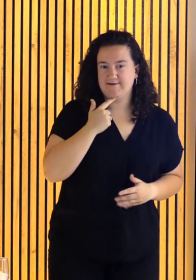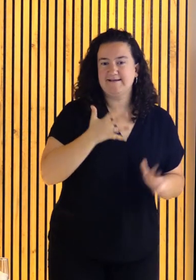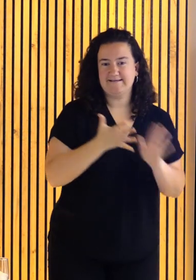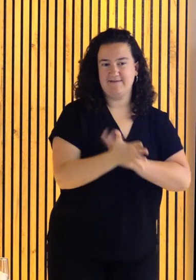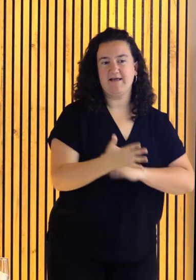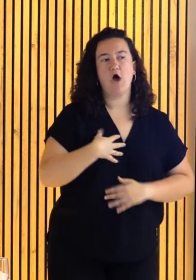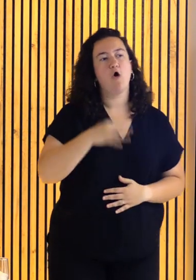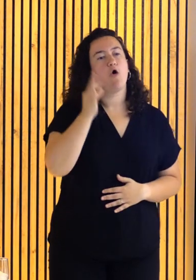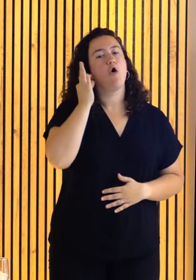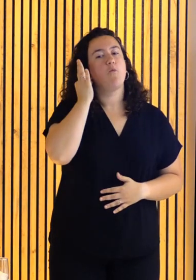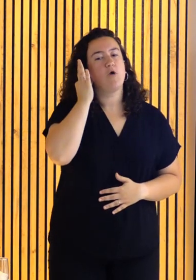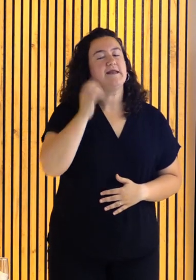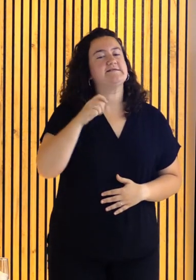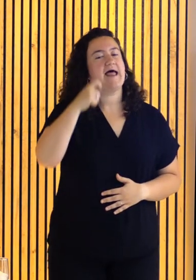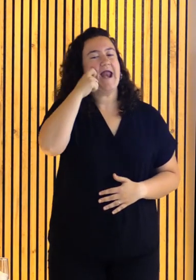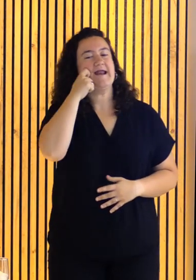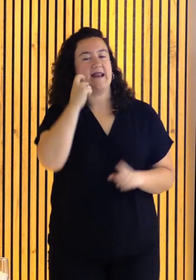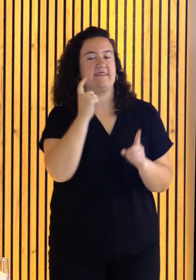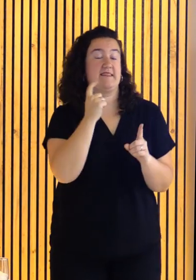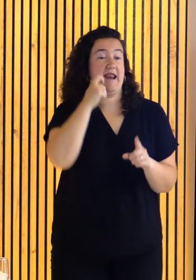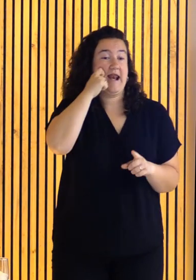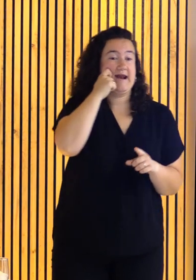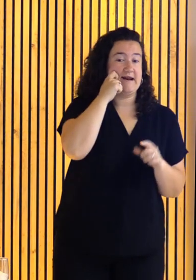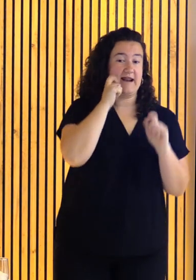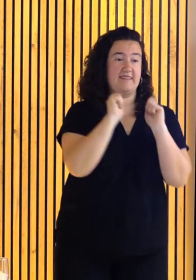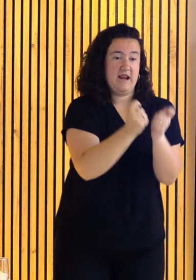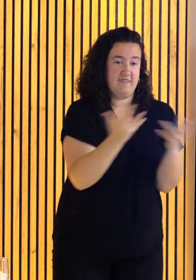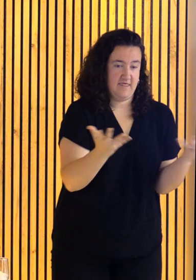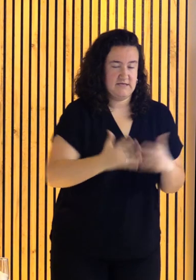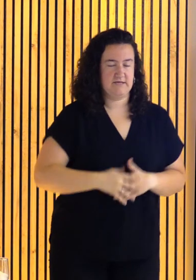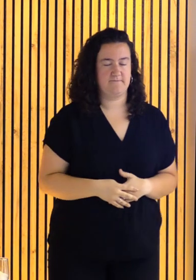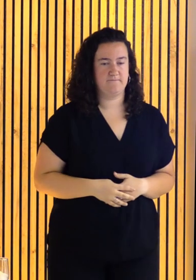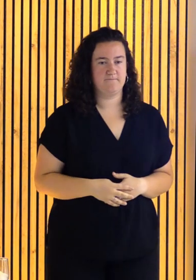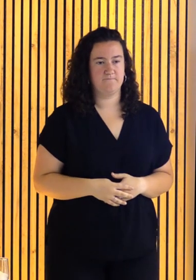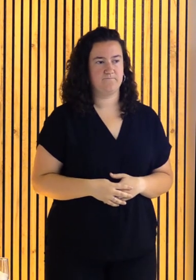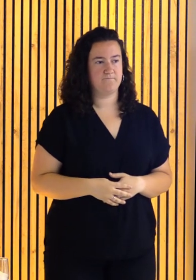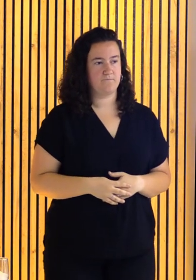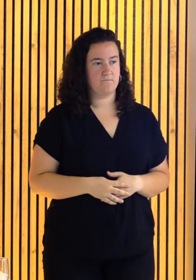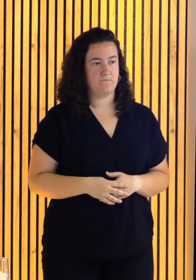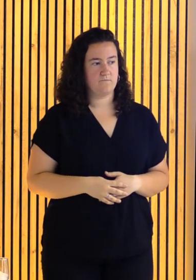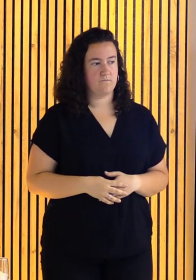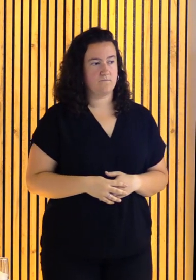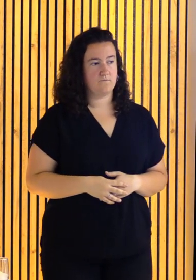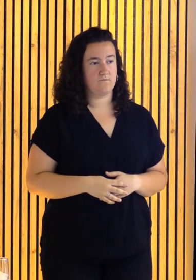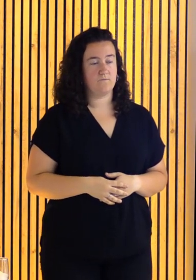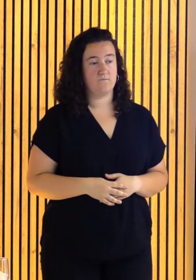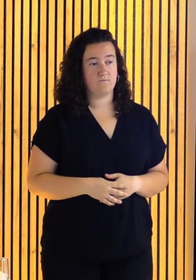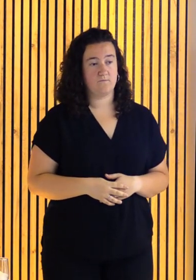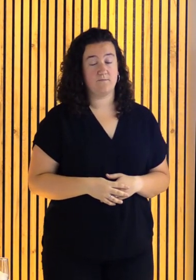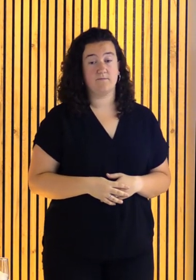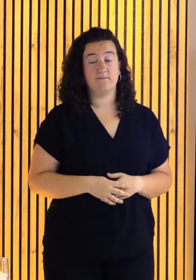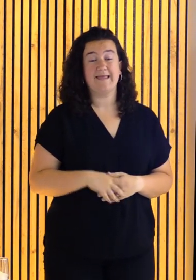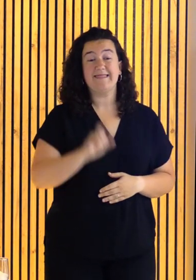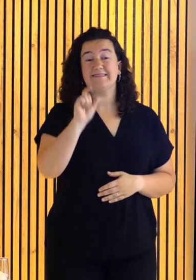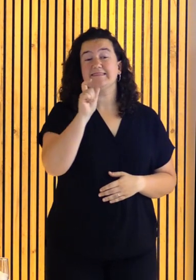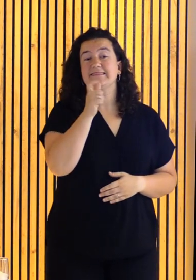bueno, erabiliko genuke guk hemen inguru honetan, ezta? Bale, Crenshawen lanean, intersezionalitate terminoak